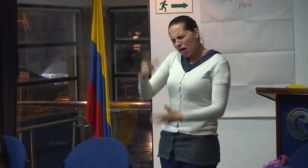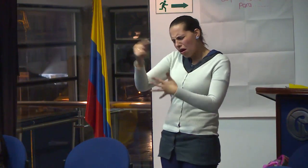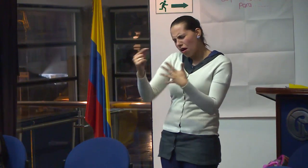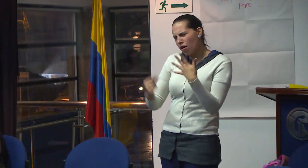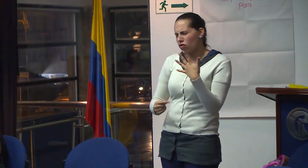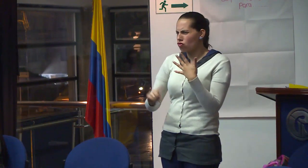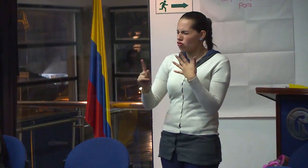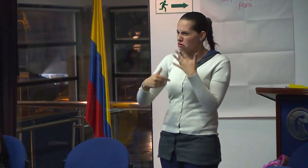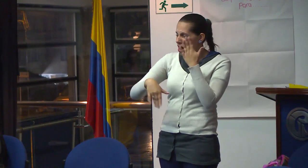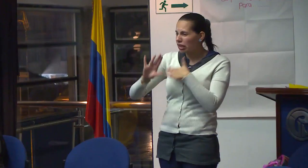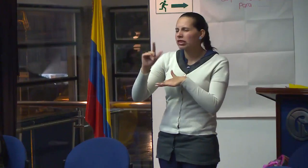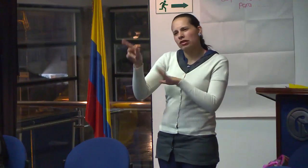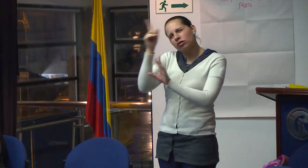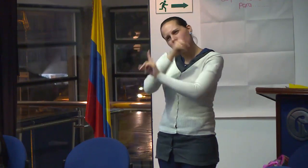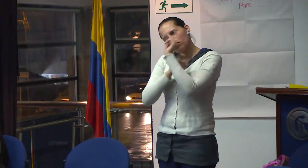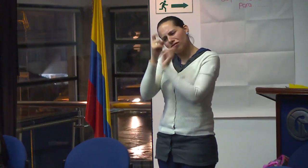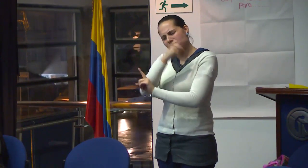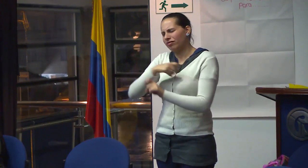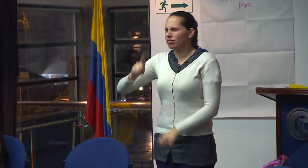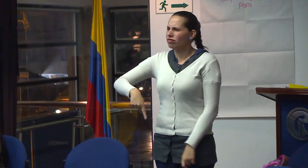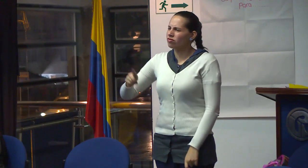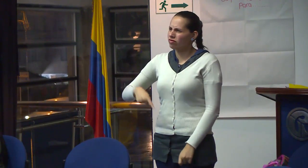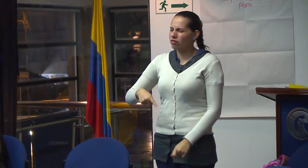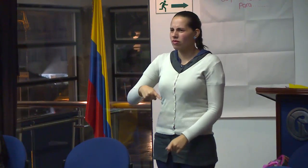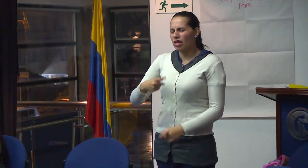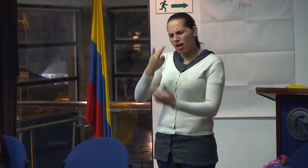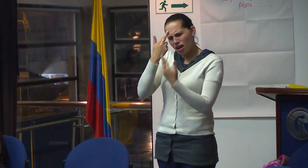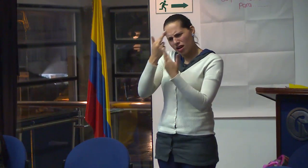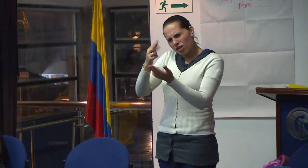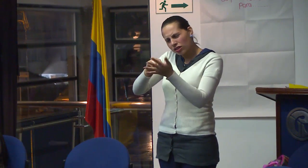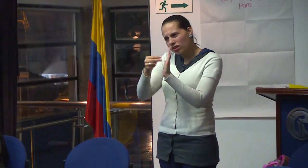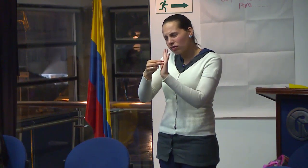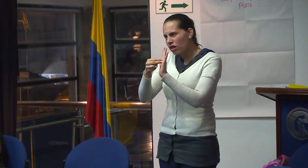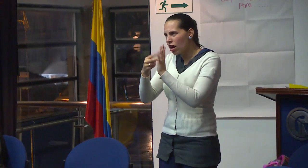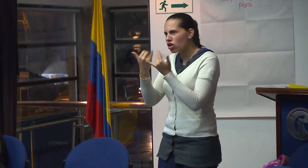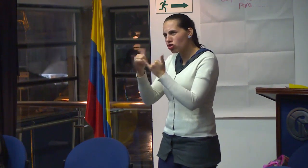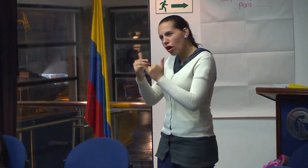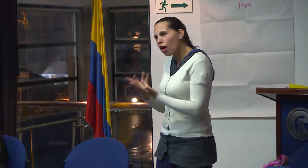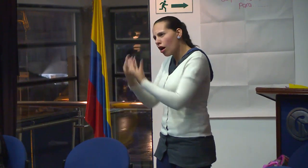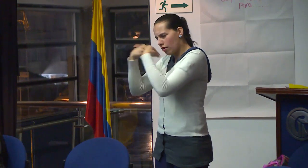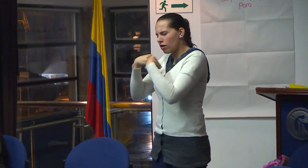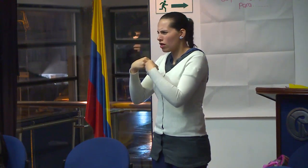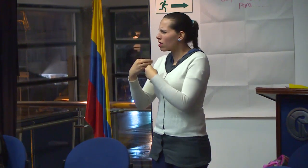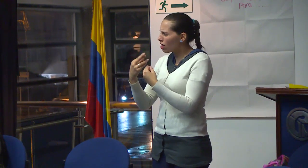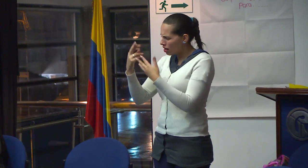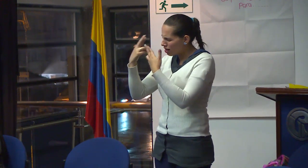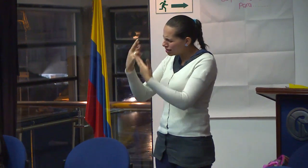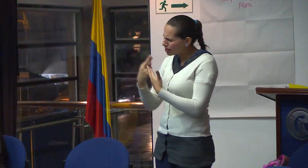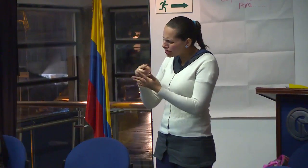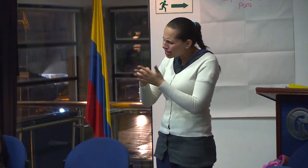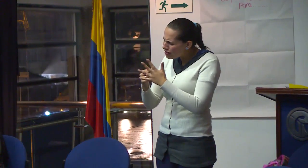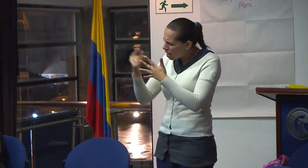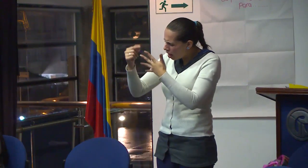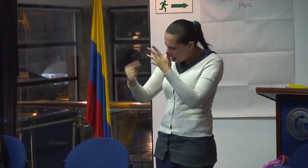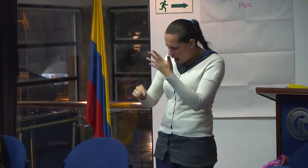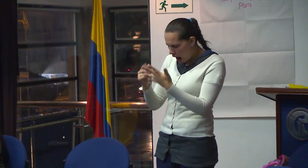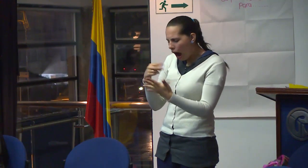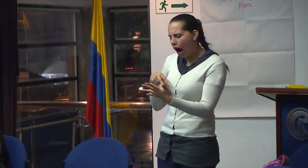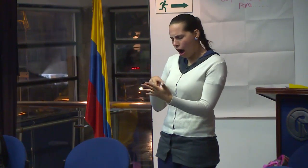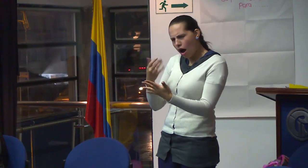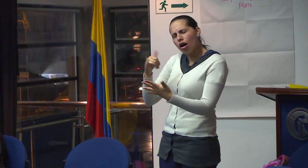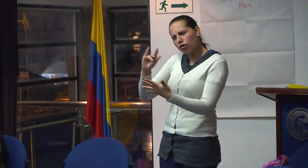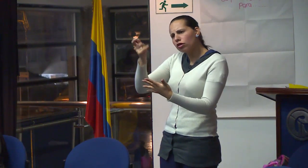gran reflexión en la escuela y es el respeto no se aprende porque le digan lo que es el respeto, sino porque se vive, porque